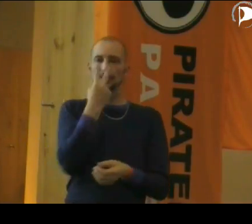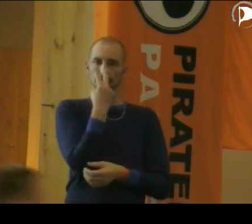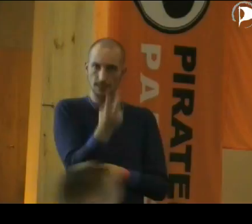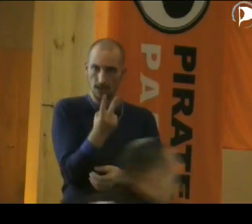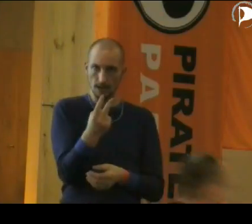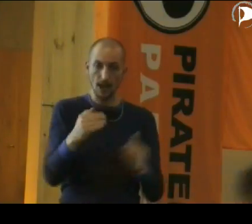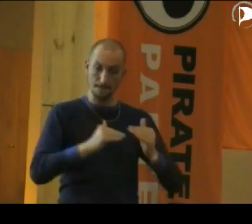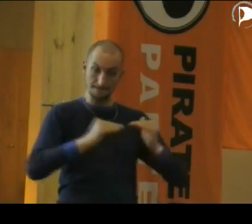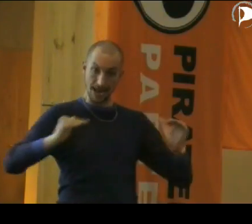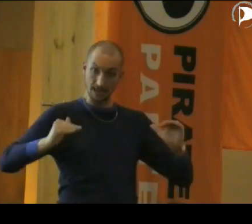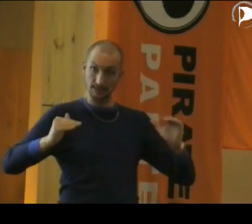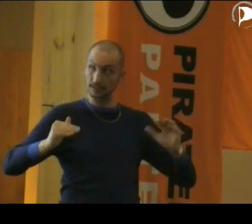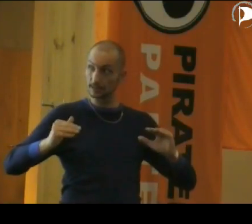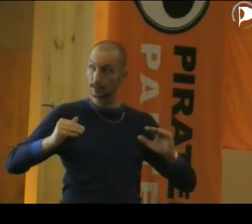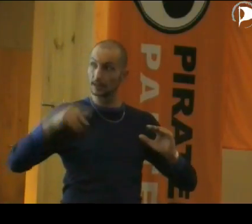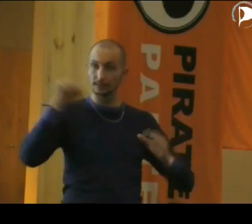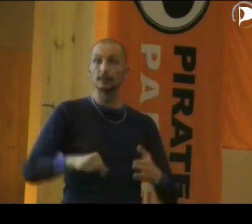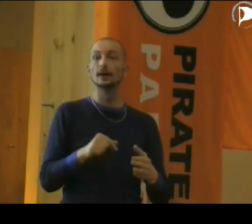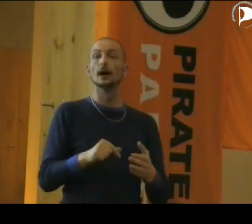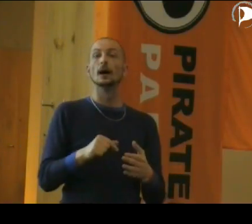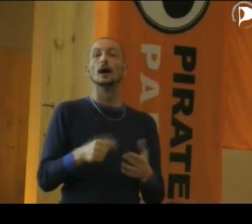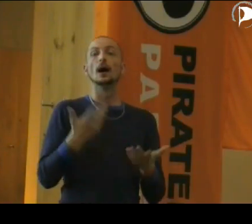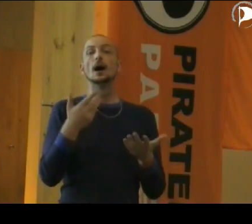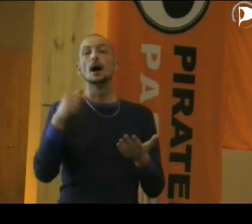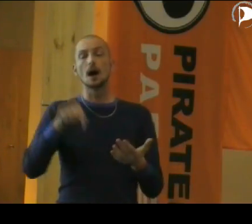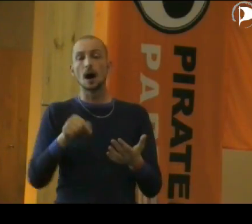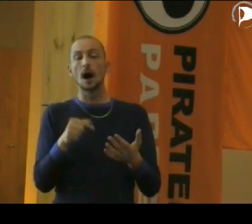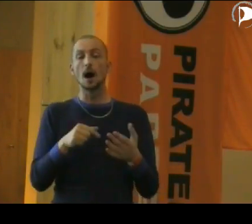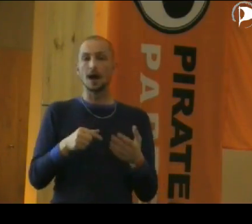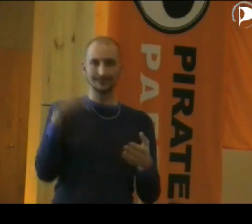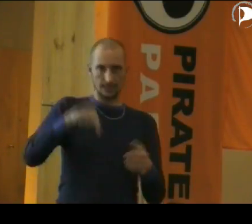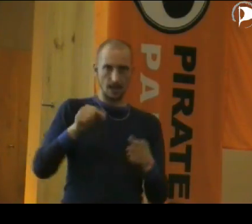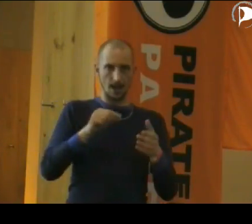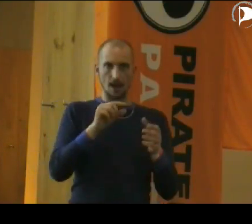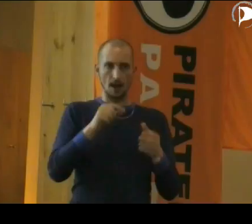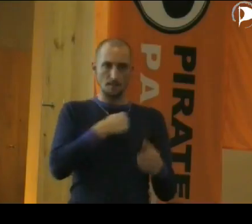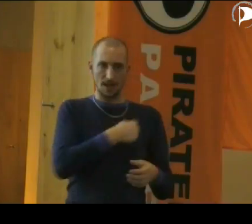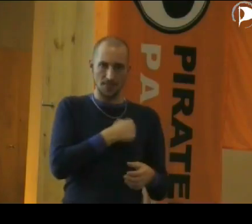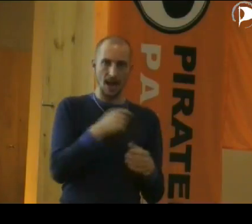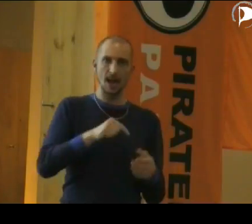brauche zur basis zu einem kampf gegen urheberrechte recht auf bildung einfach